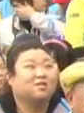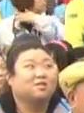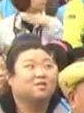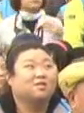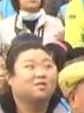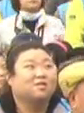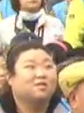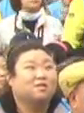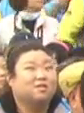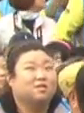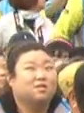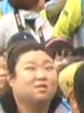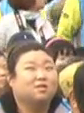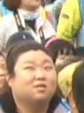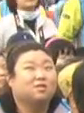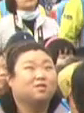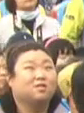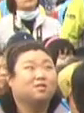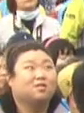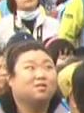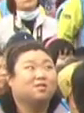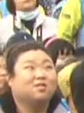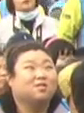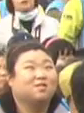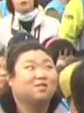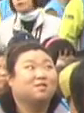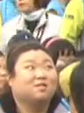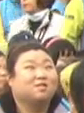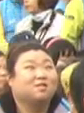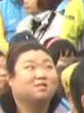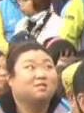다음 화성시 사회복지협의회 관련된 인사님을 소개해드리겠습니다.